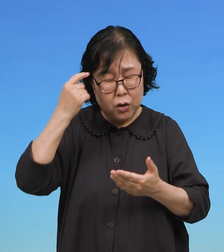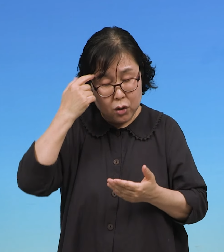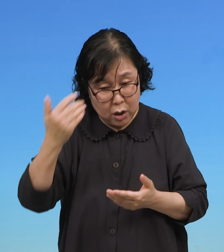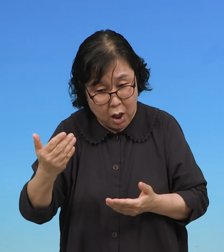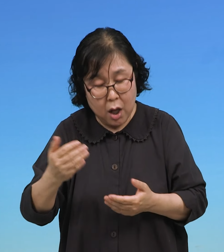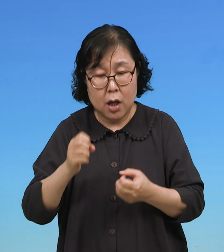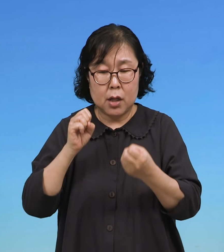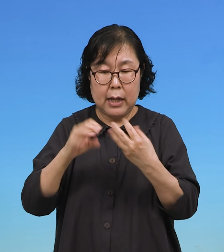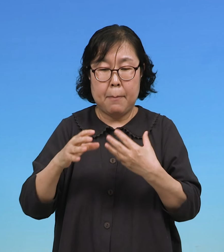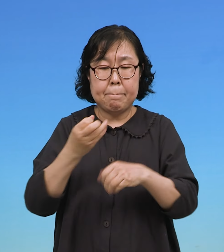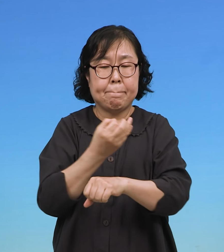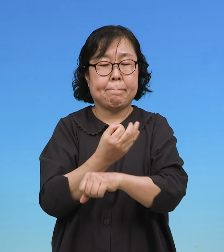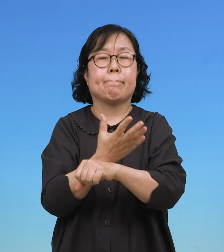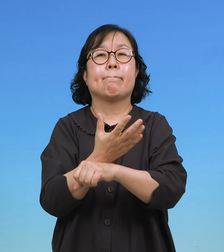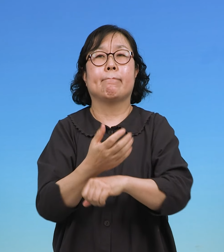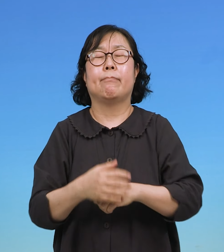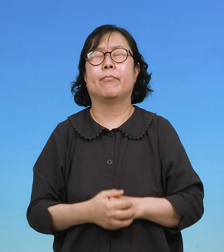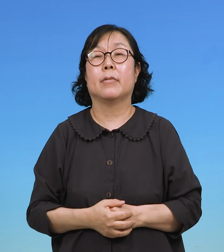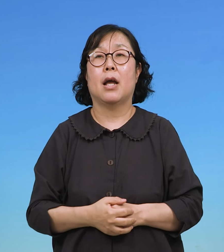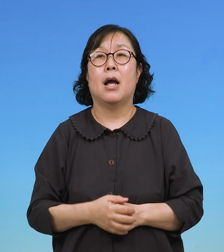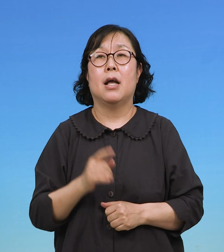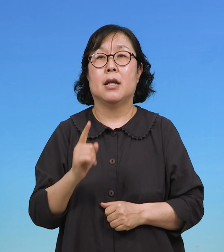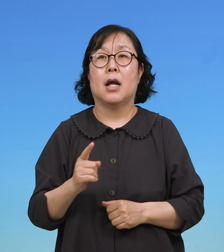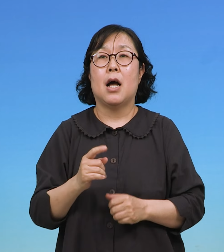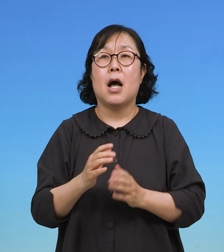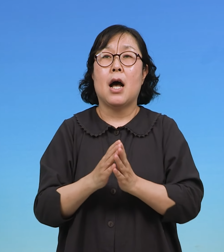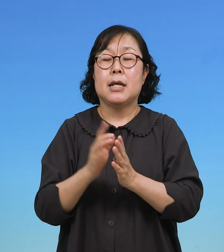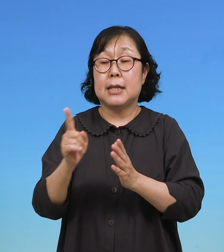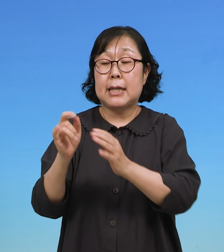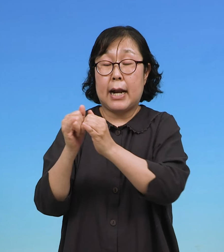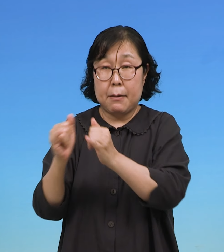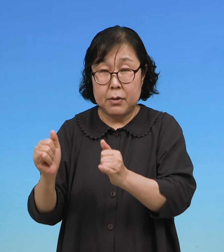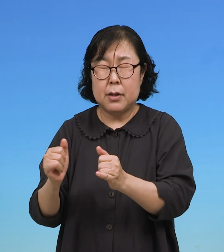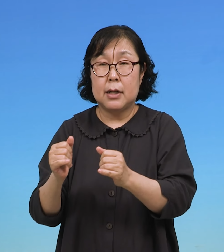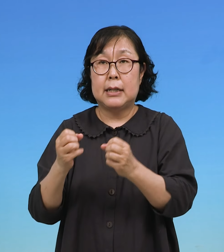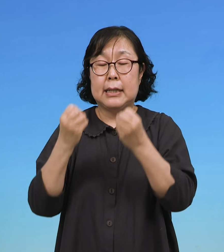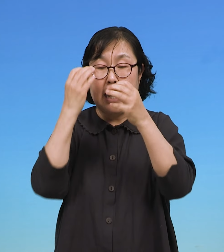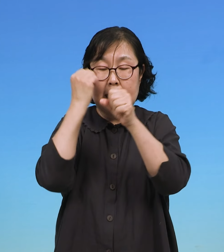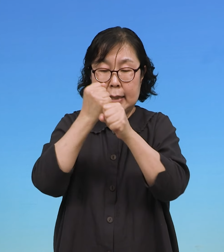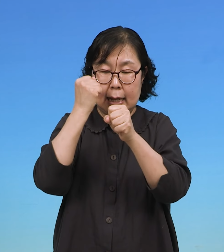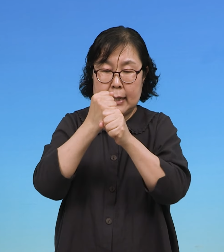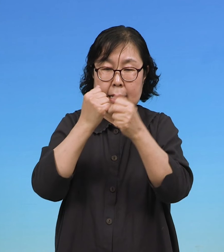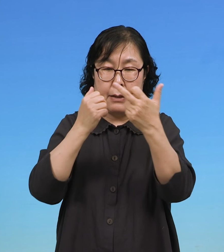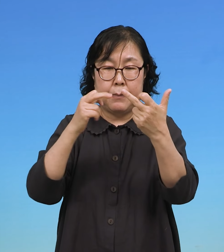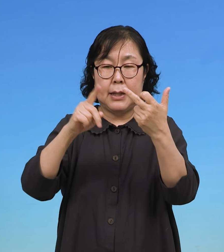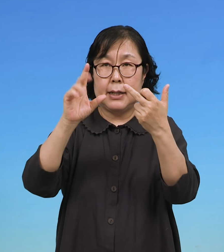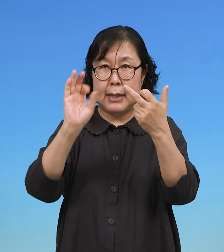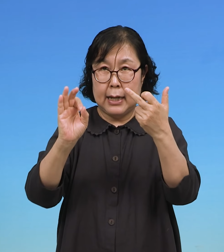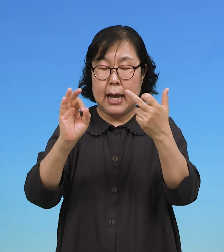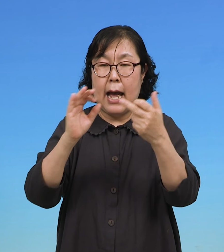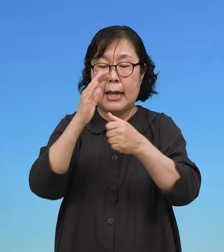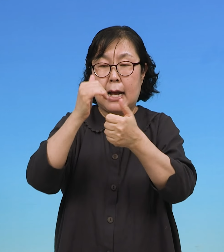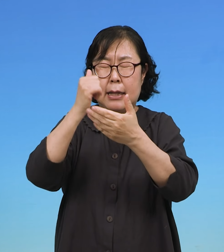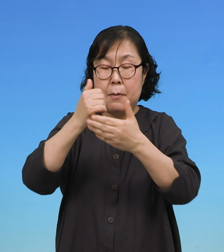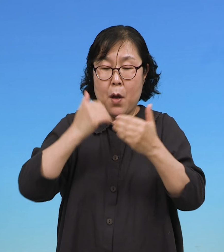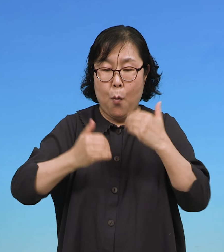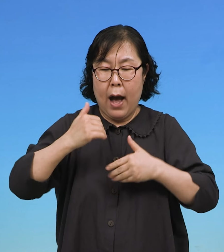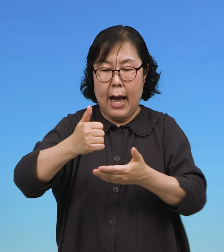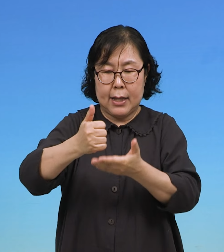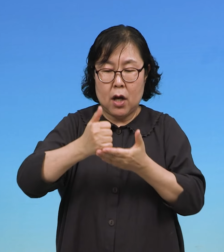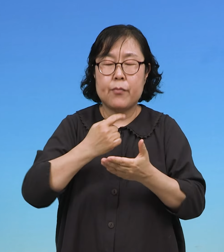답은 간단해요. 저 알아요. 이분은 창세기 17장에 하나님의 환대를 경험하고 계시는